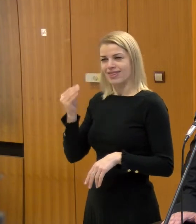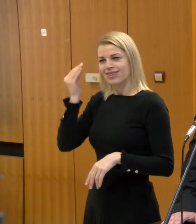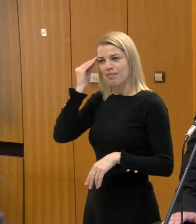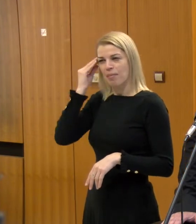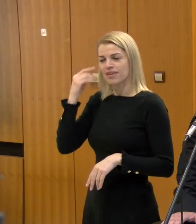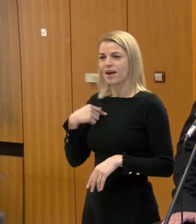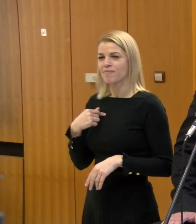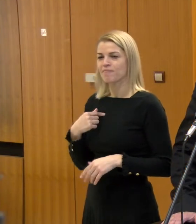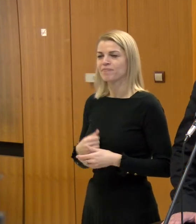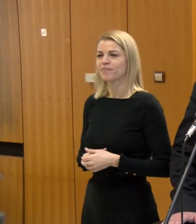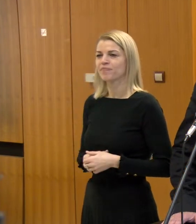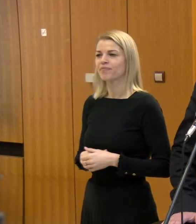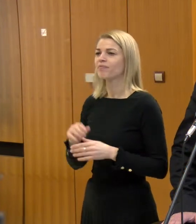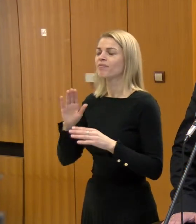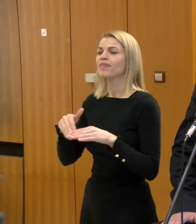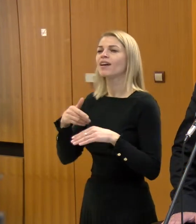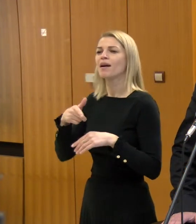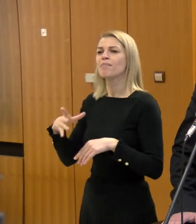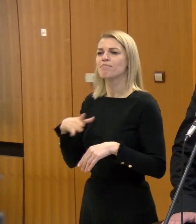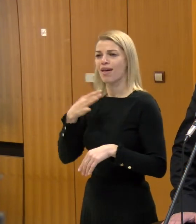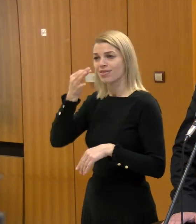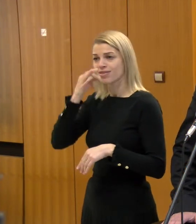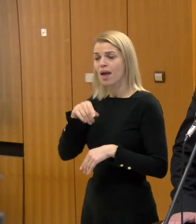Povedzte mi...